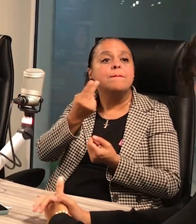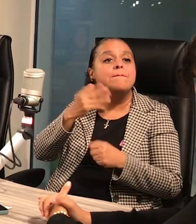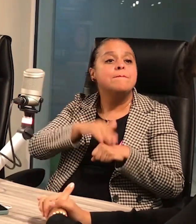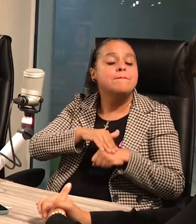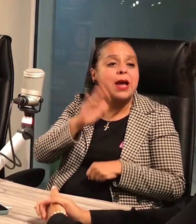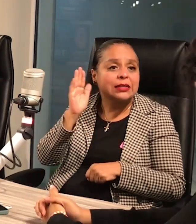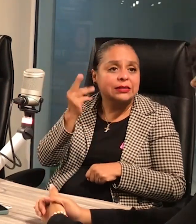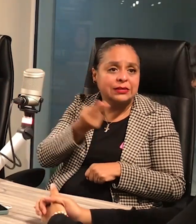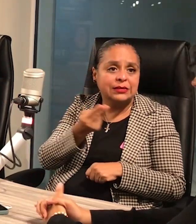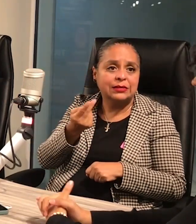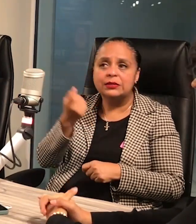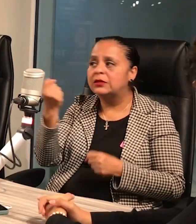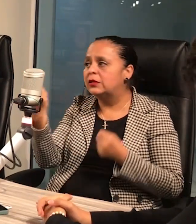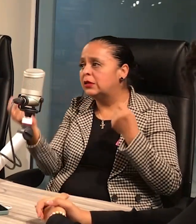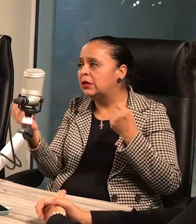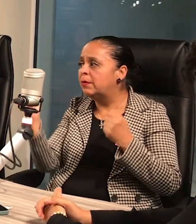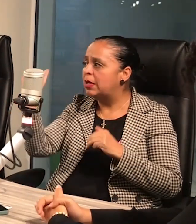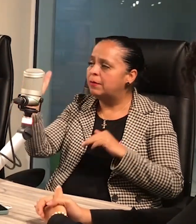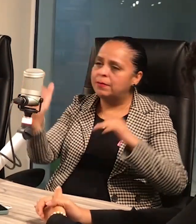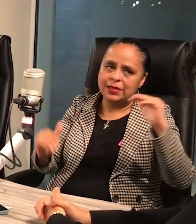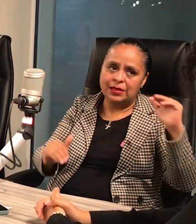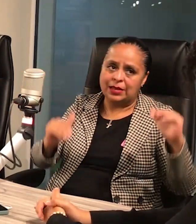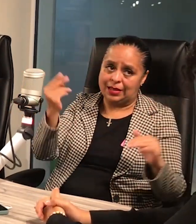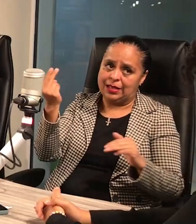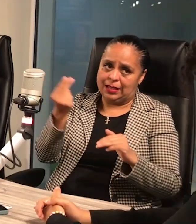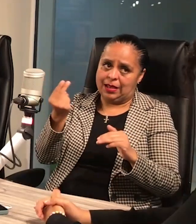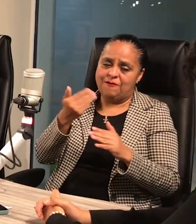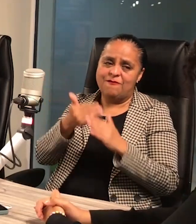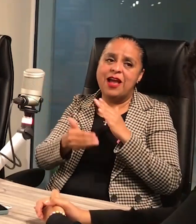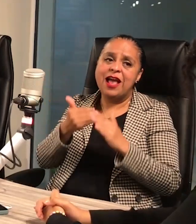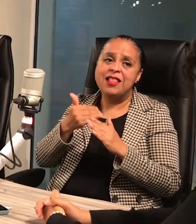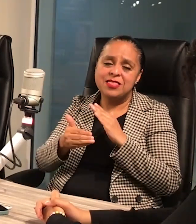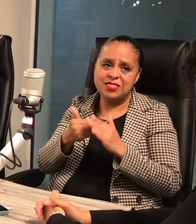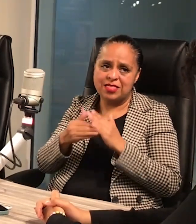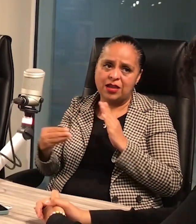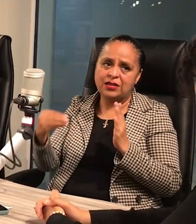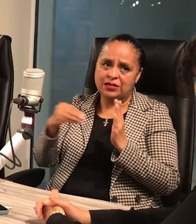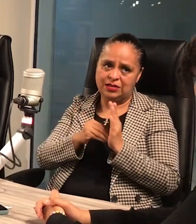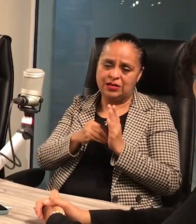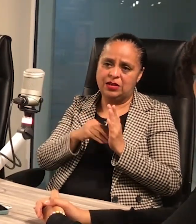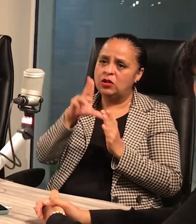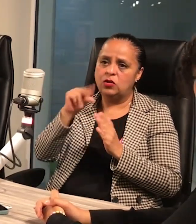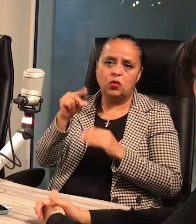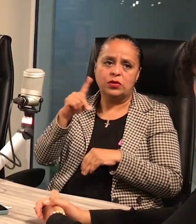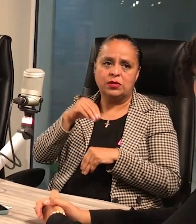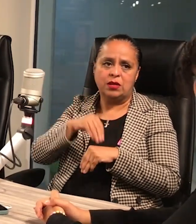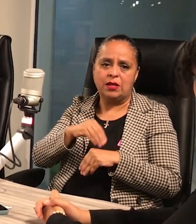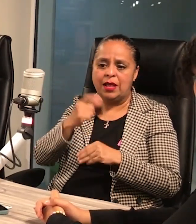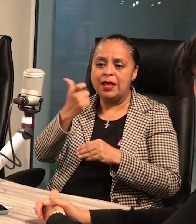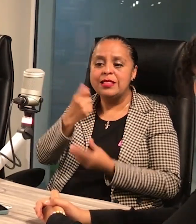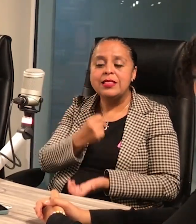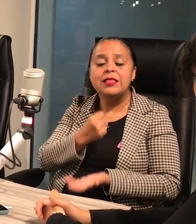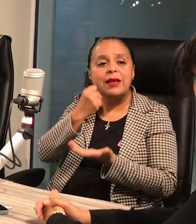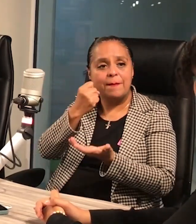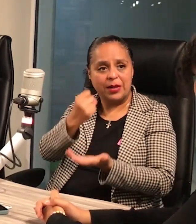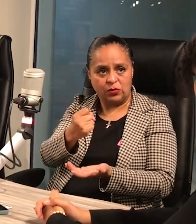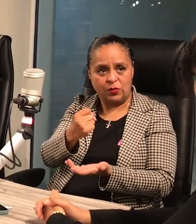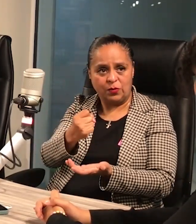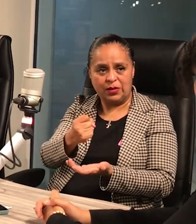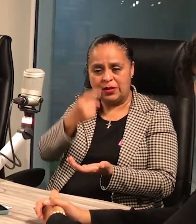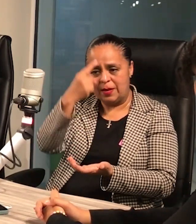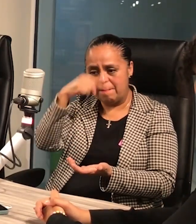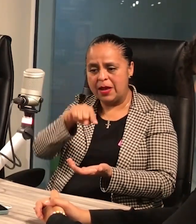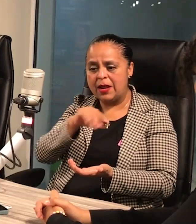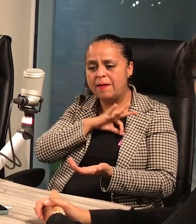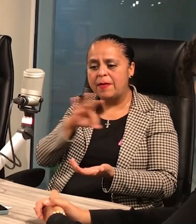otras, pero pues es en parte también por esta falta de legislación, en la que Claro. no se da un presupuesto etiquetado para